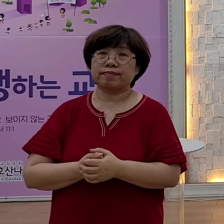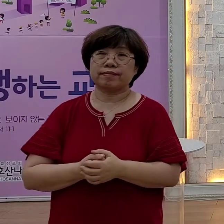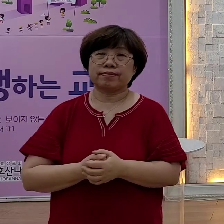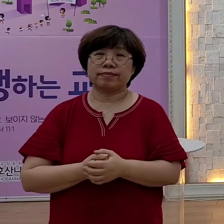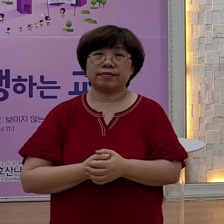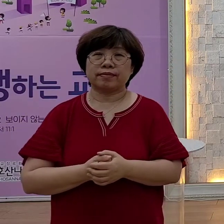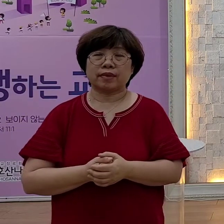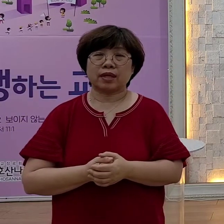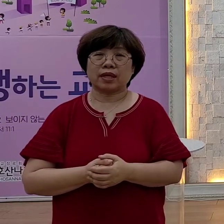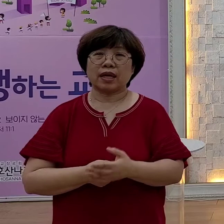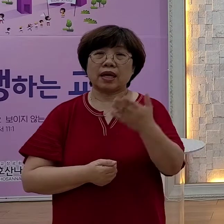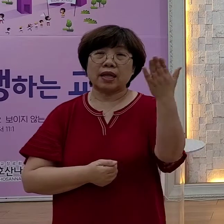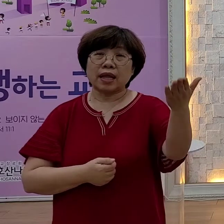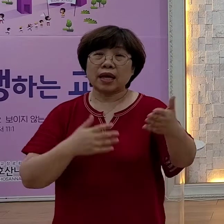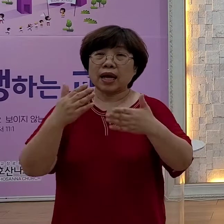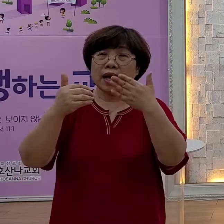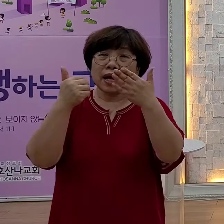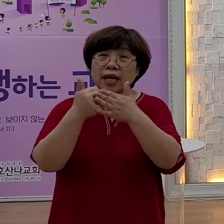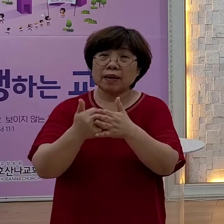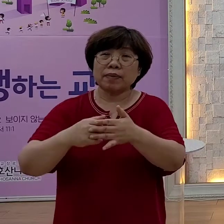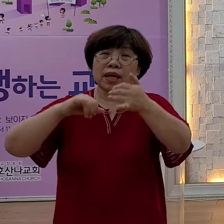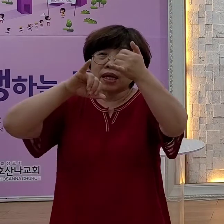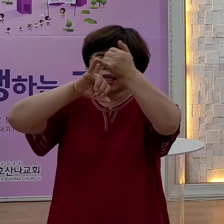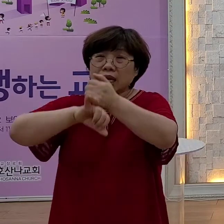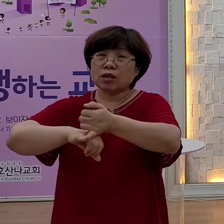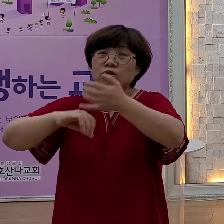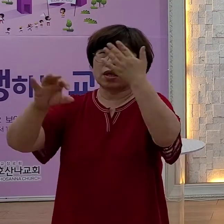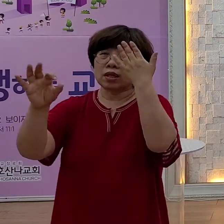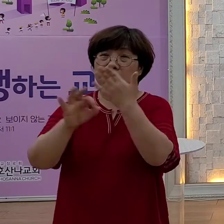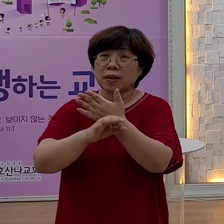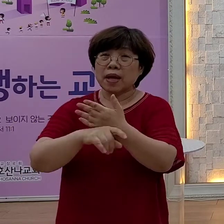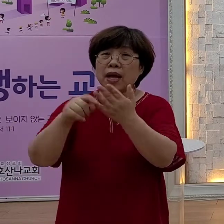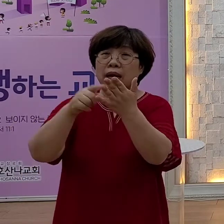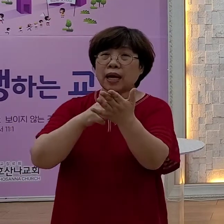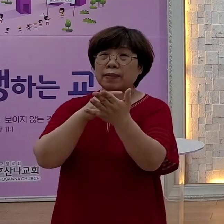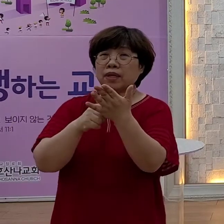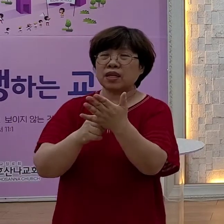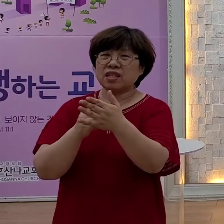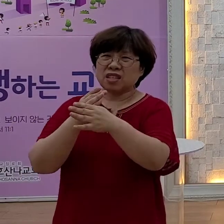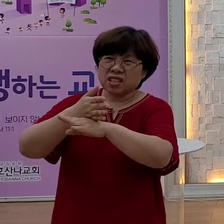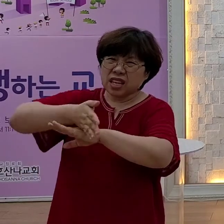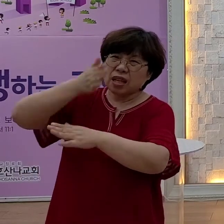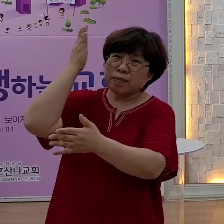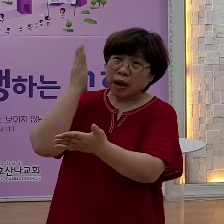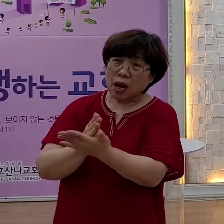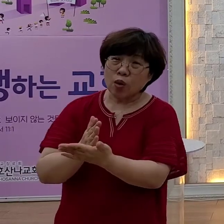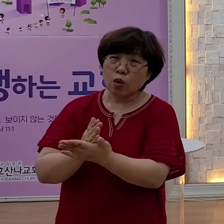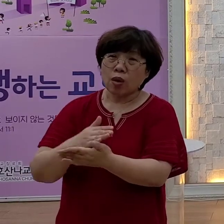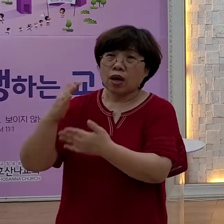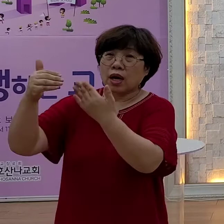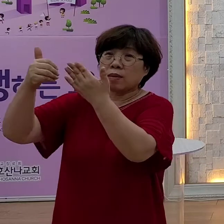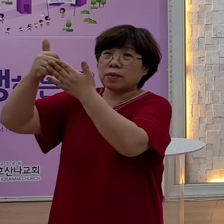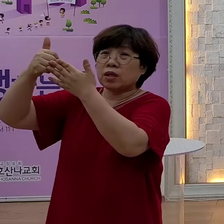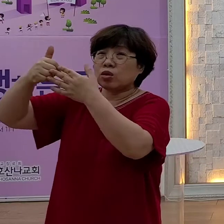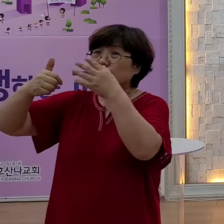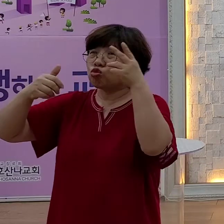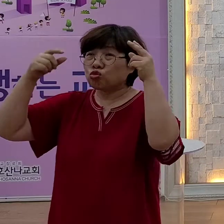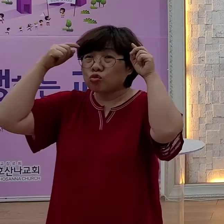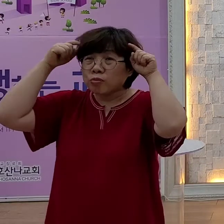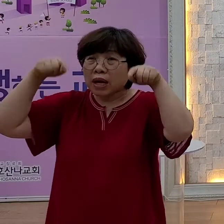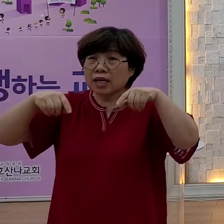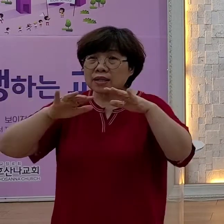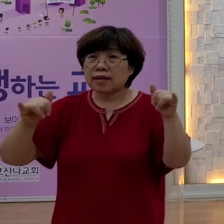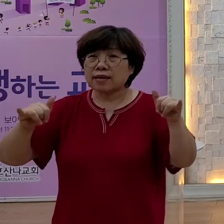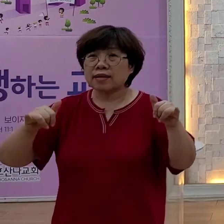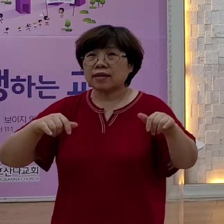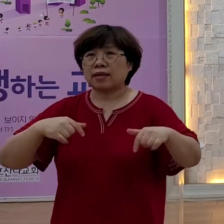5절 함께 읽겠습니다. 시작. 내가 하나님께 서원하였거든 갚기를 더디게 하지 말라. 하나님은